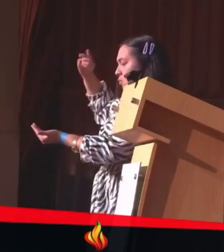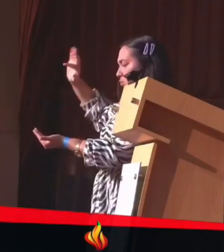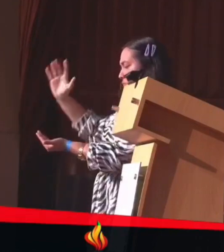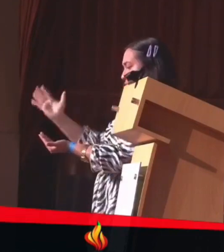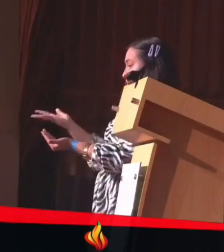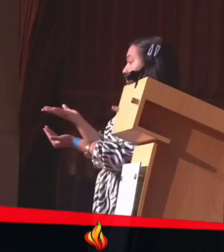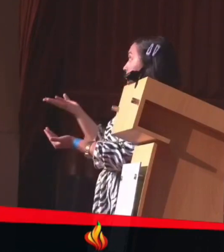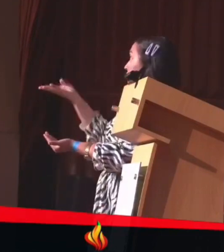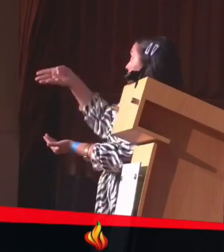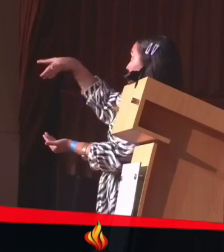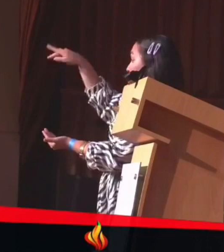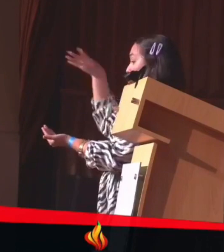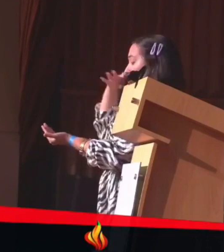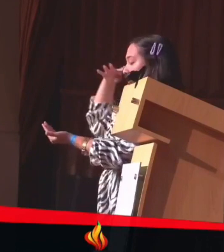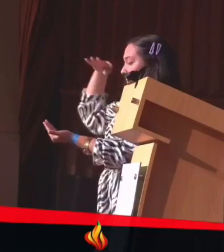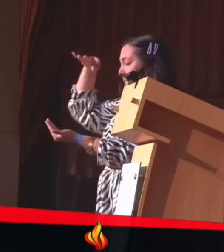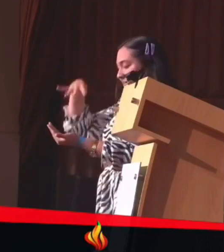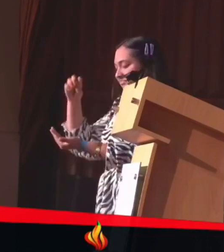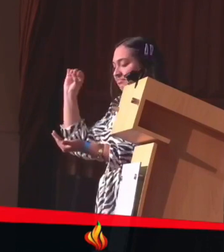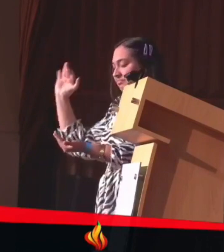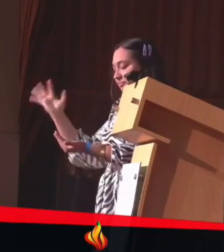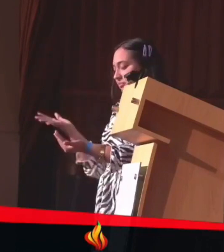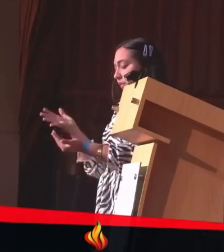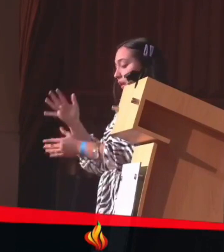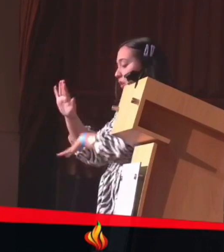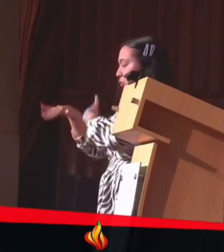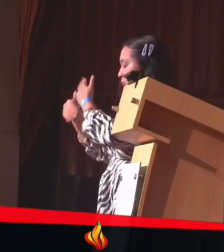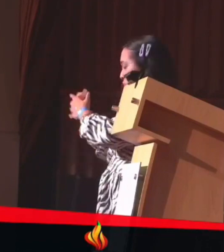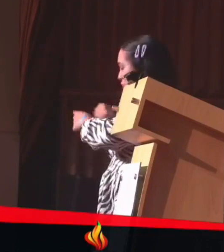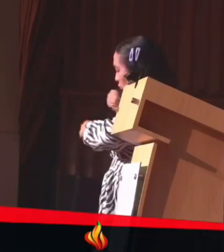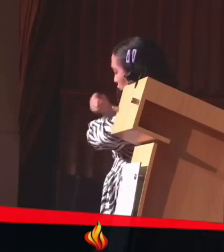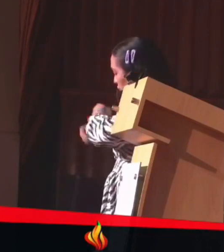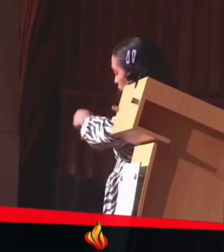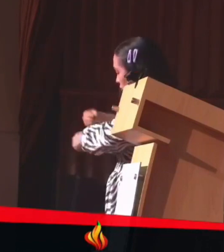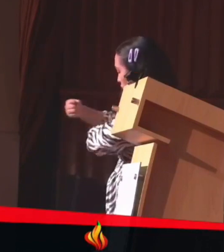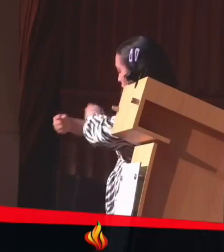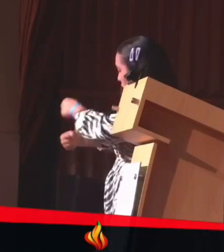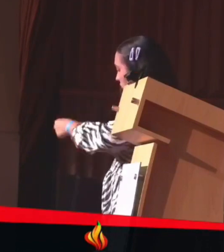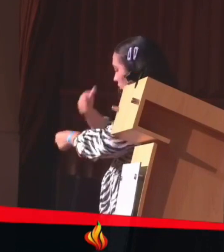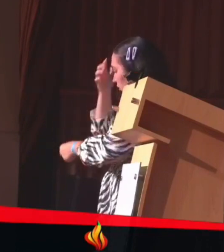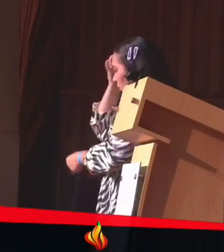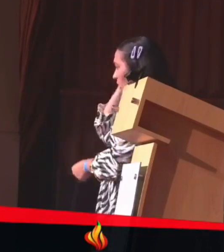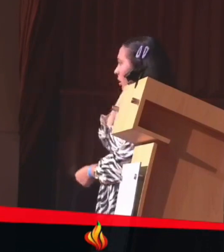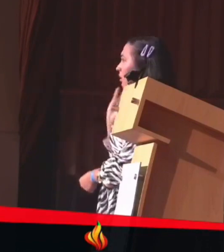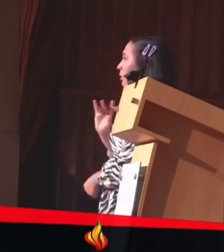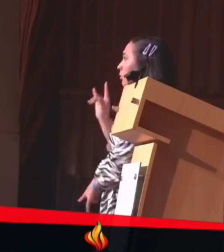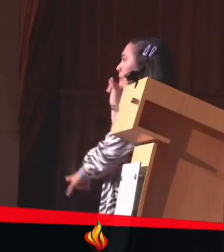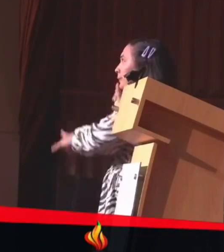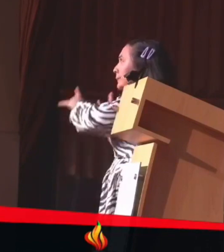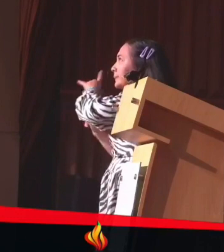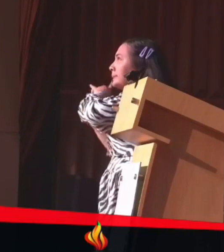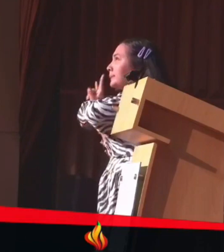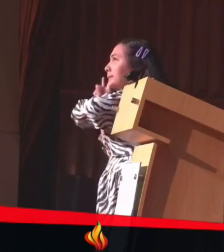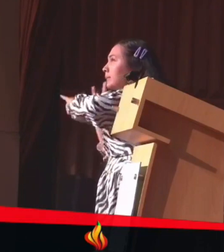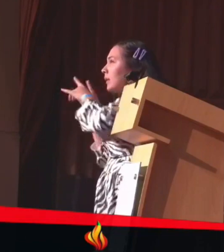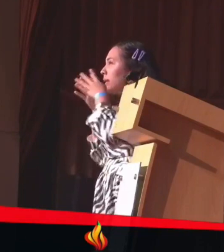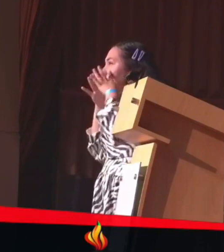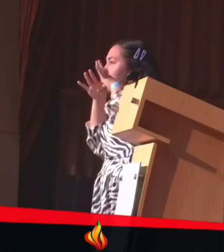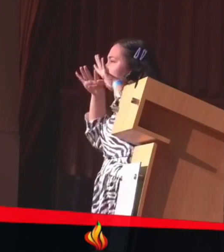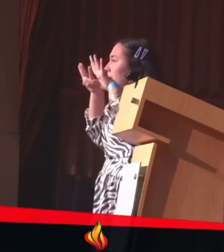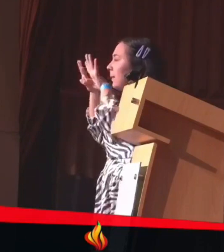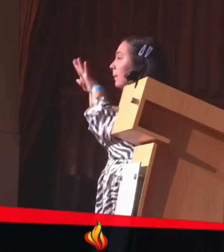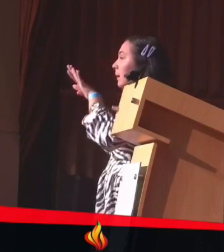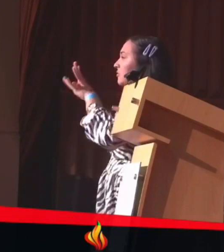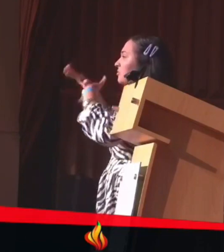Toda esa generación estaba manteniendo una frecuencia de pecado, de maldad. La calculadora multiplicaba